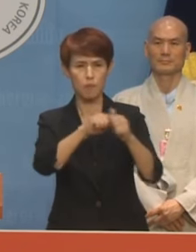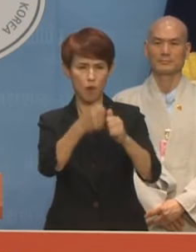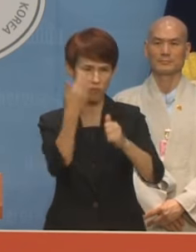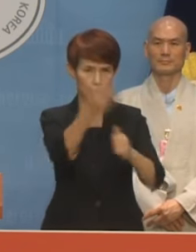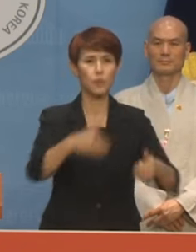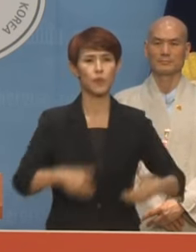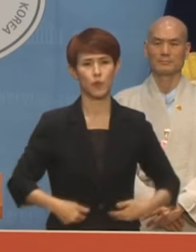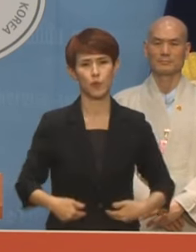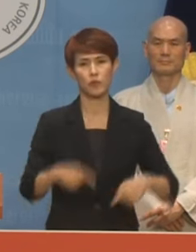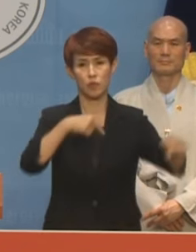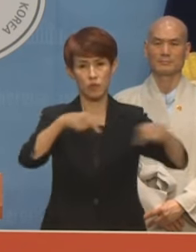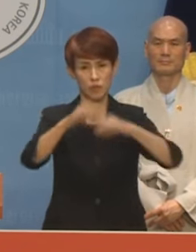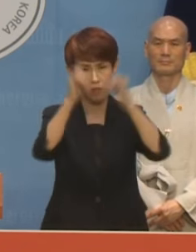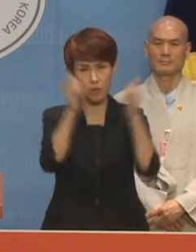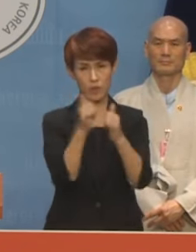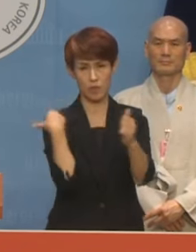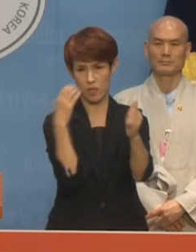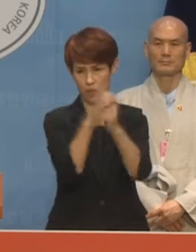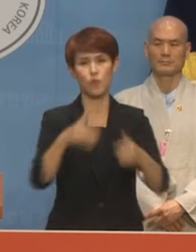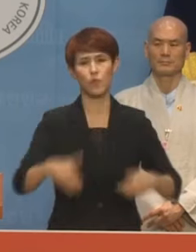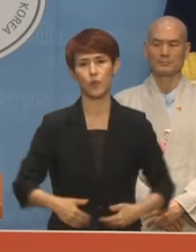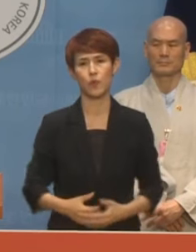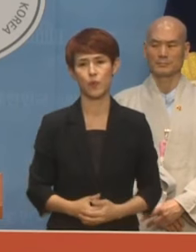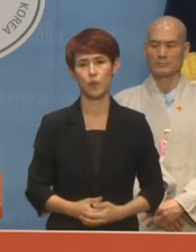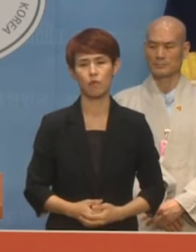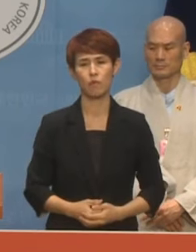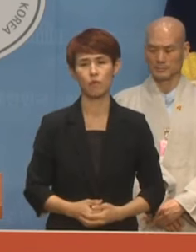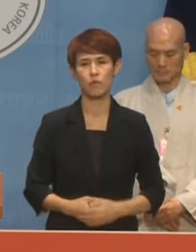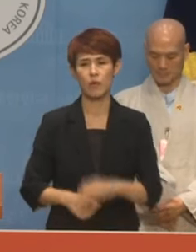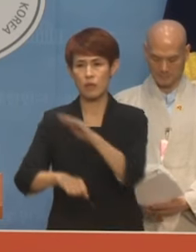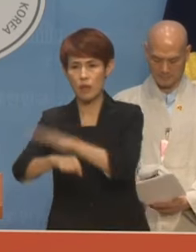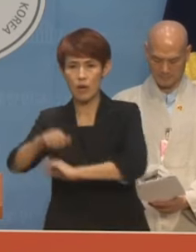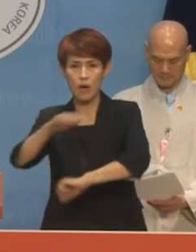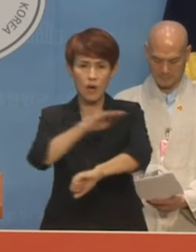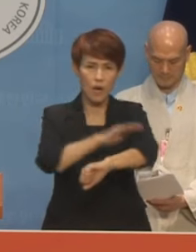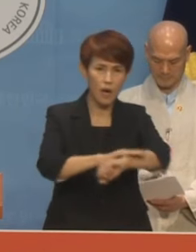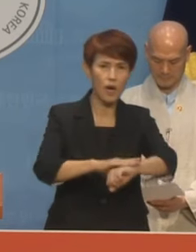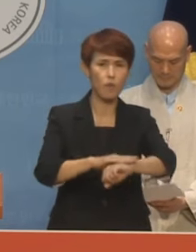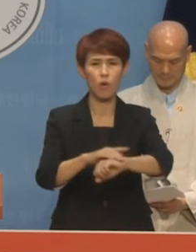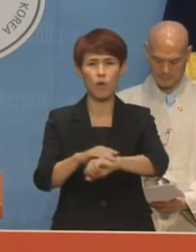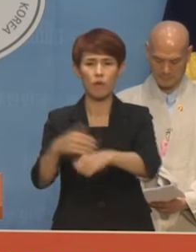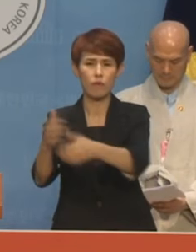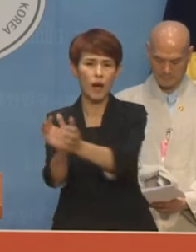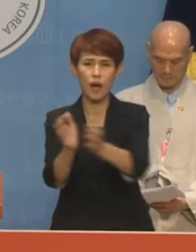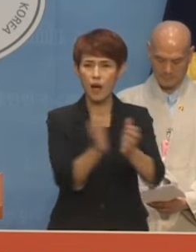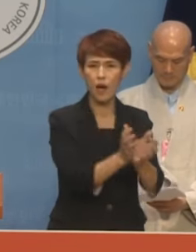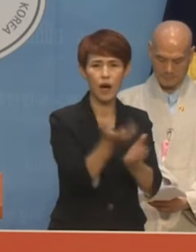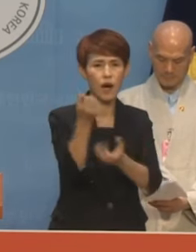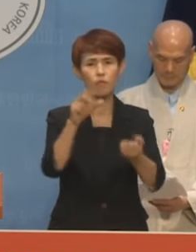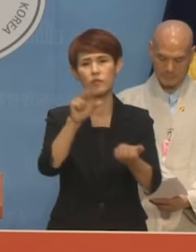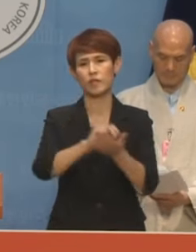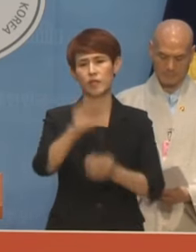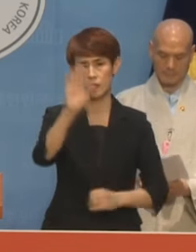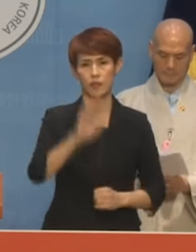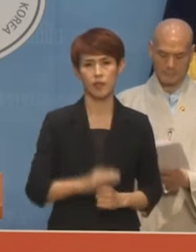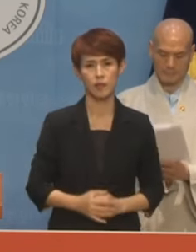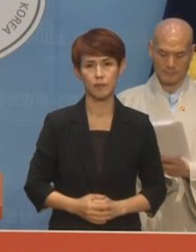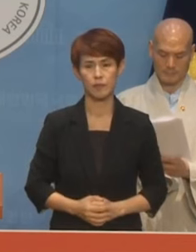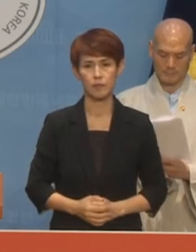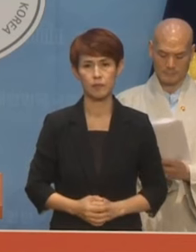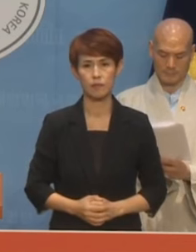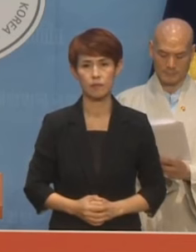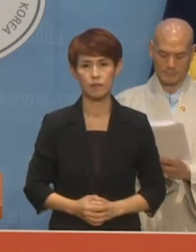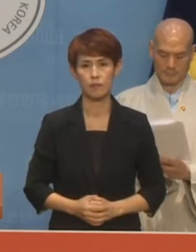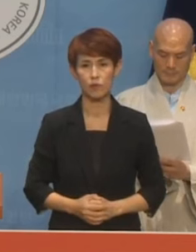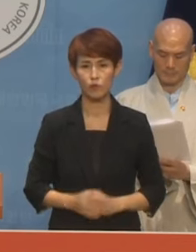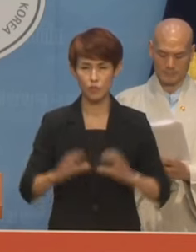사회적인 책임을 져야 한다. 이것은 여당, 야당 또는 보수, 진보의 진영을 가르는 문제가 아니다.